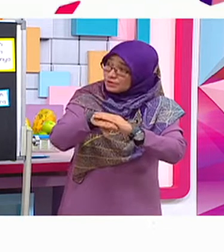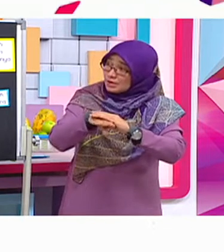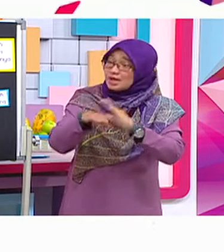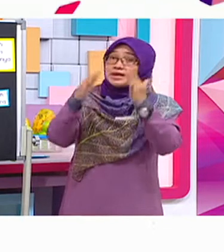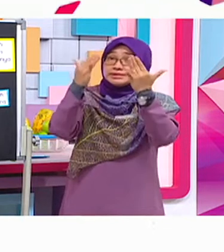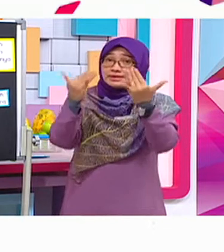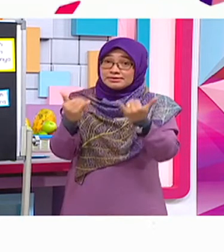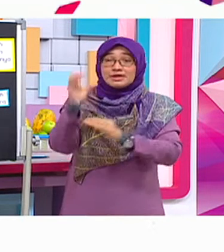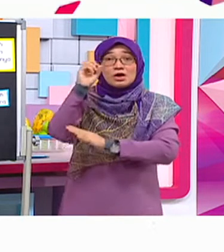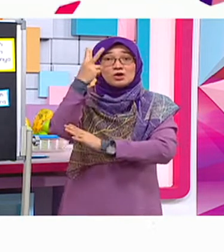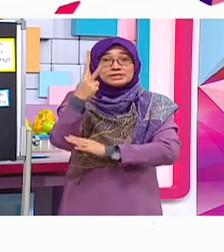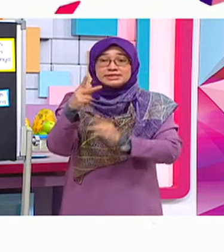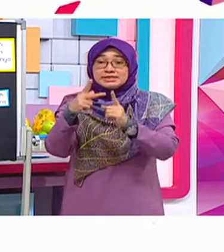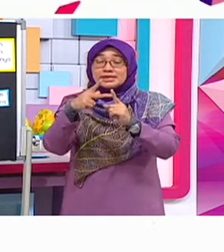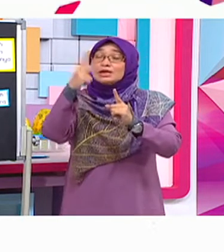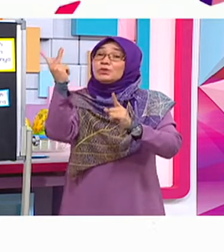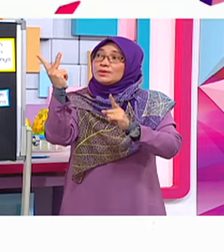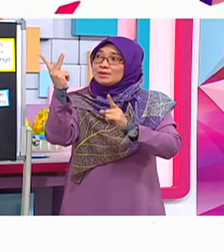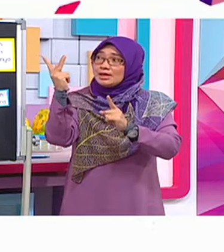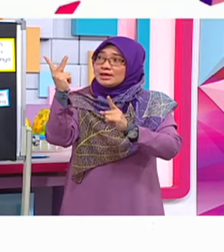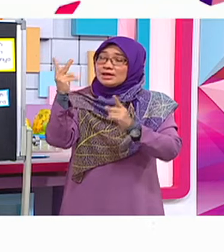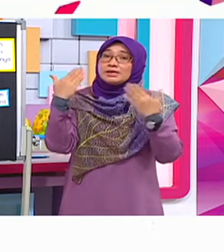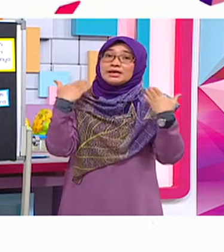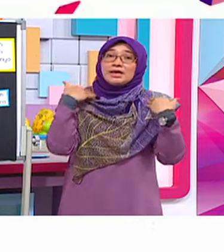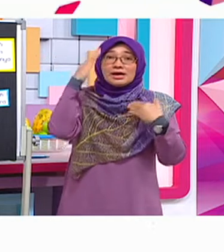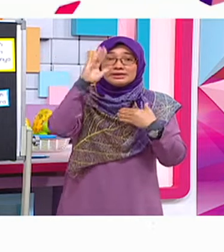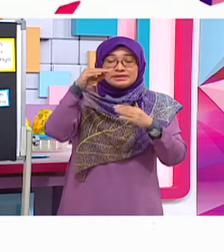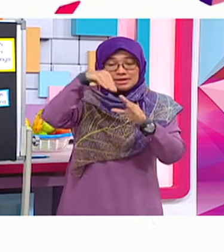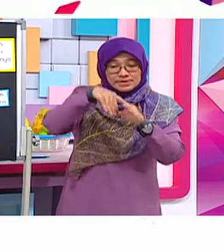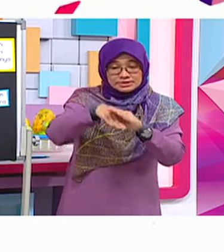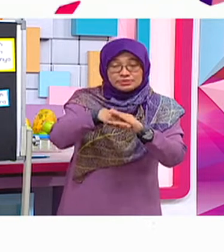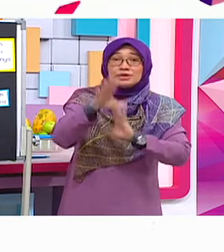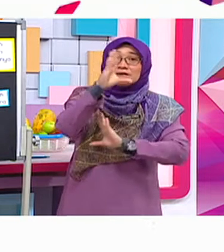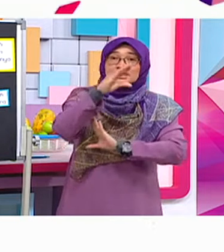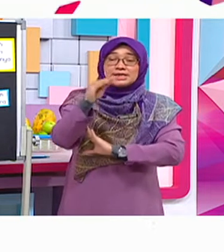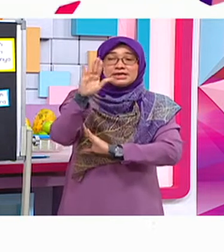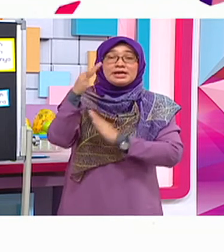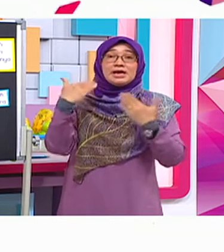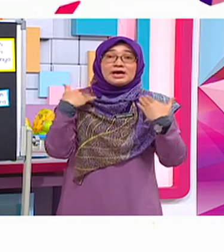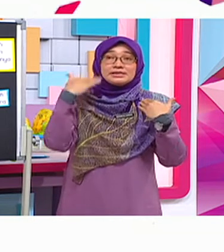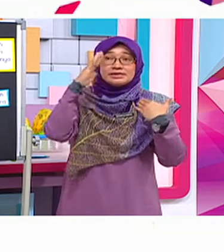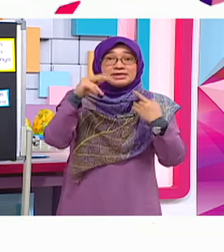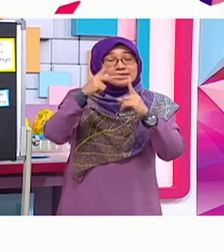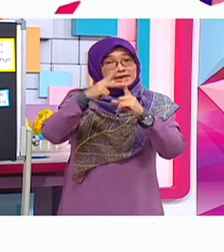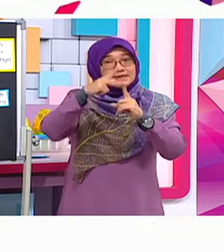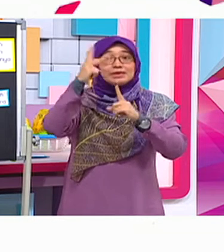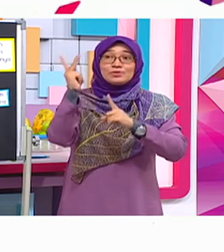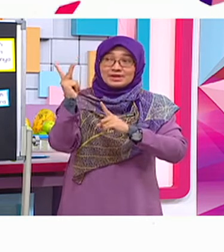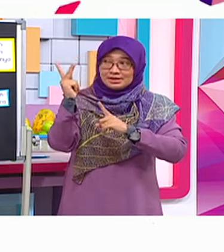ah sekarang oksigen Deep keluar pula oke ada yang masuk dan ada yang keluar